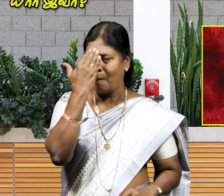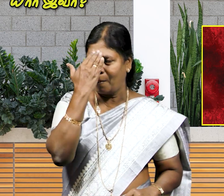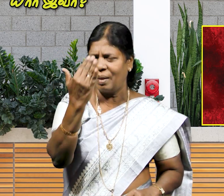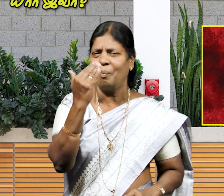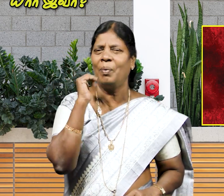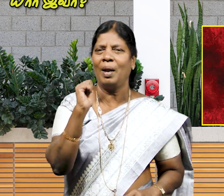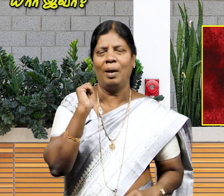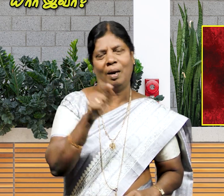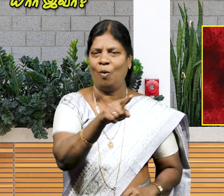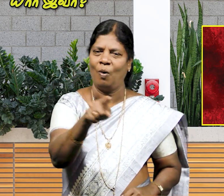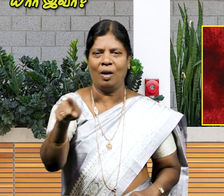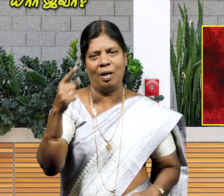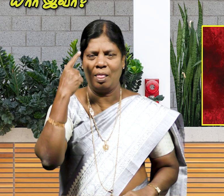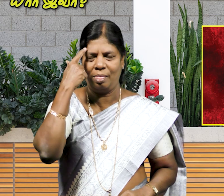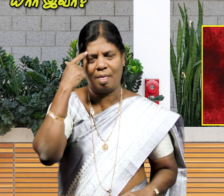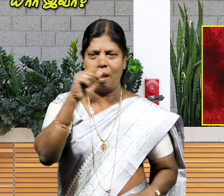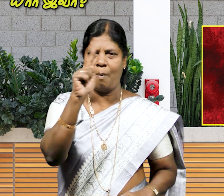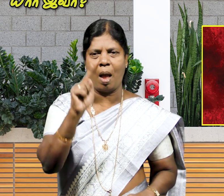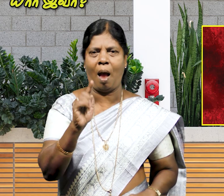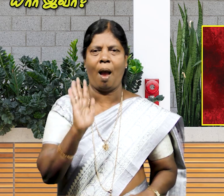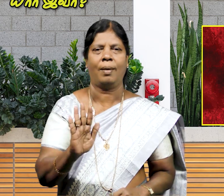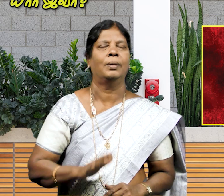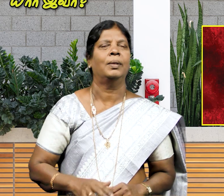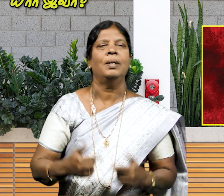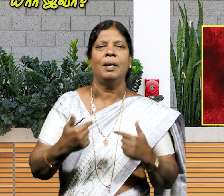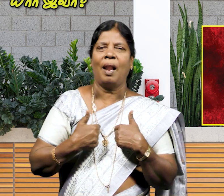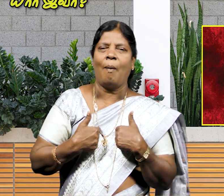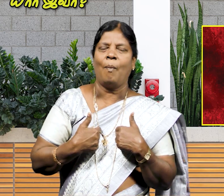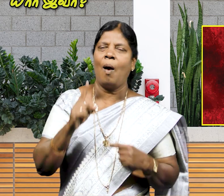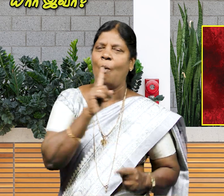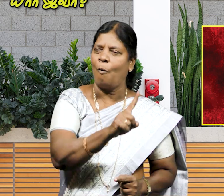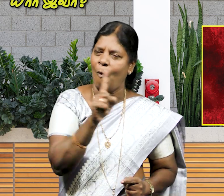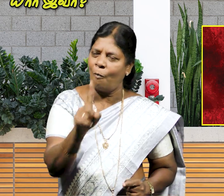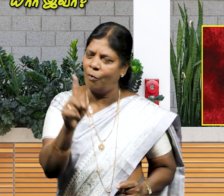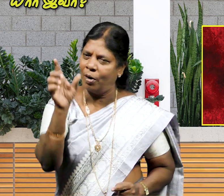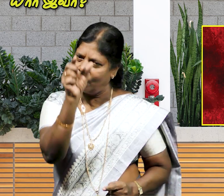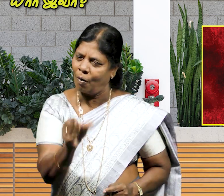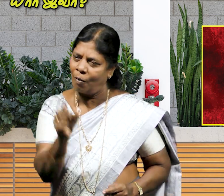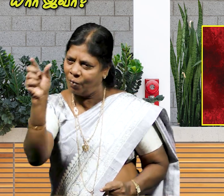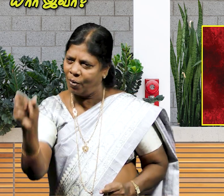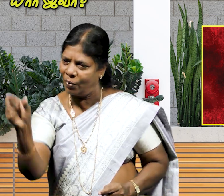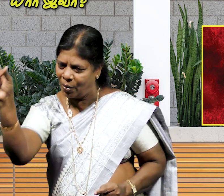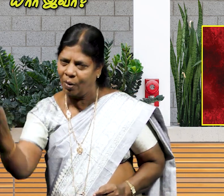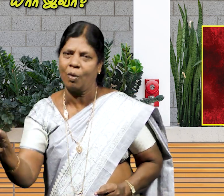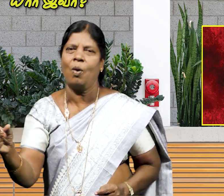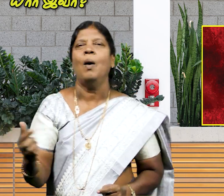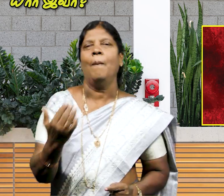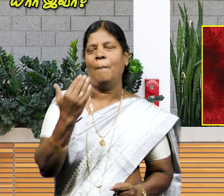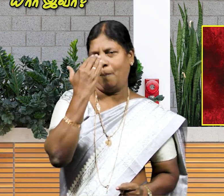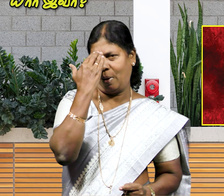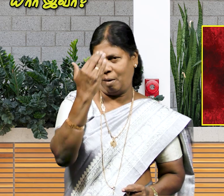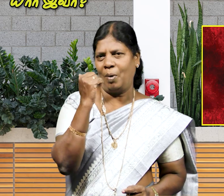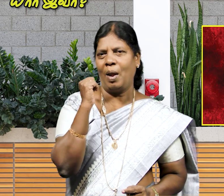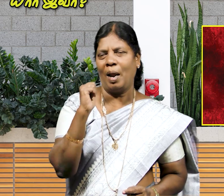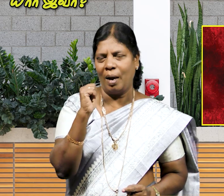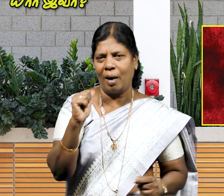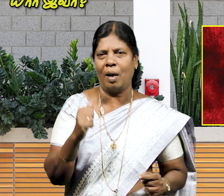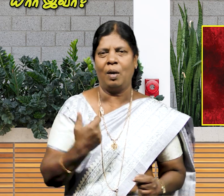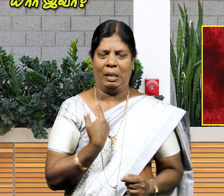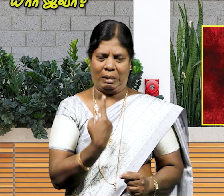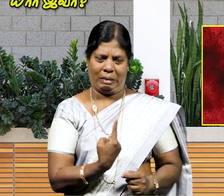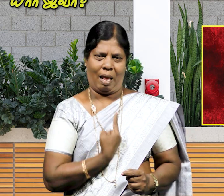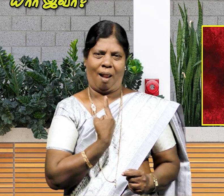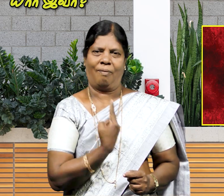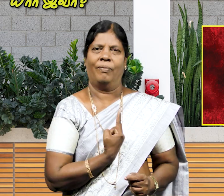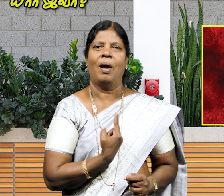உங்களுக்கு தெரியுமா? நம் ஒவ்வொருவருக்கும் என்ன மதிப்பு இருக்கிறது என்பதை சுயமாக நாம்